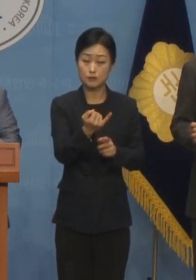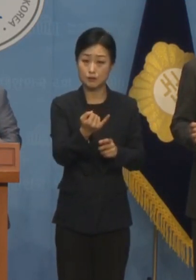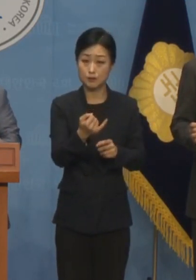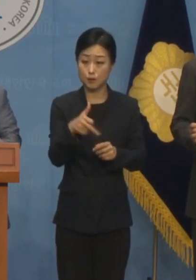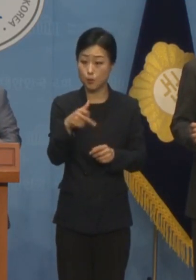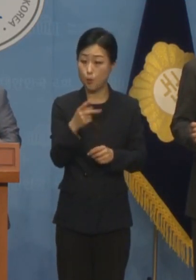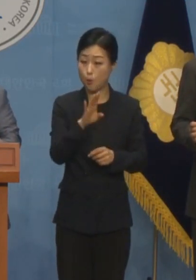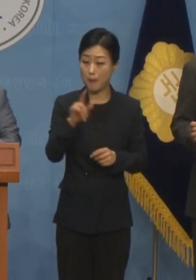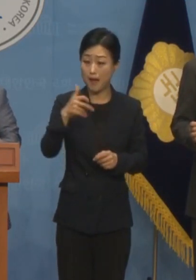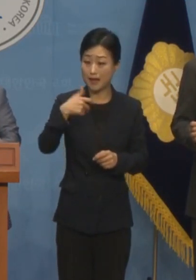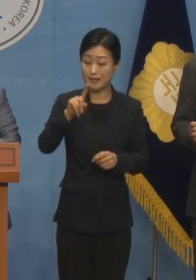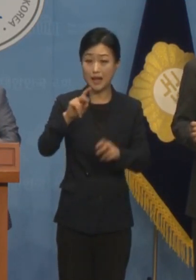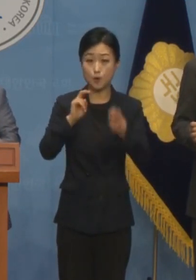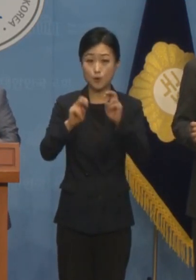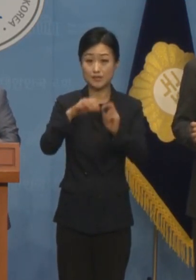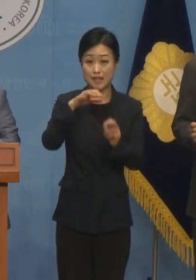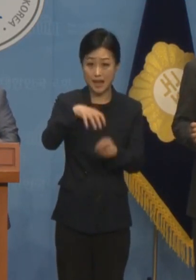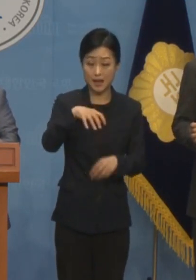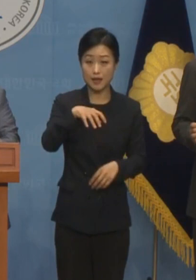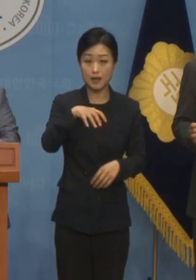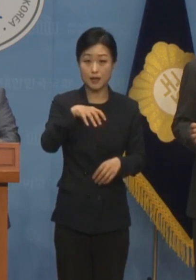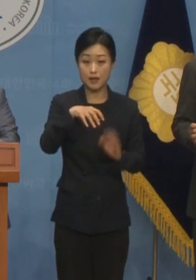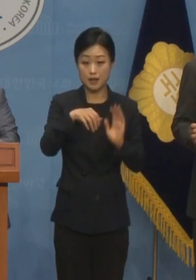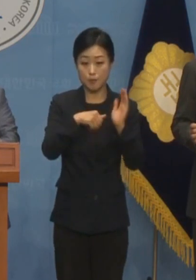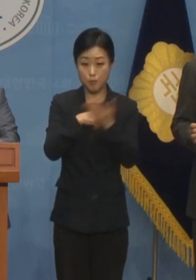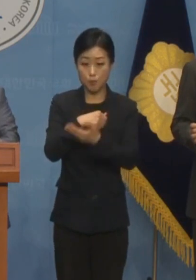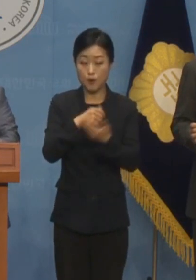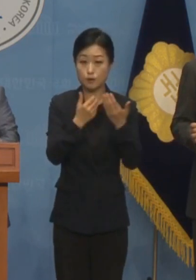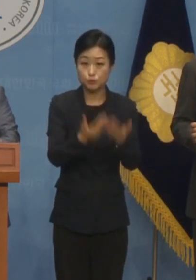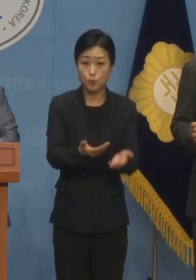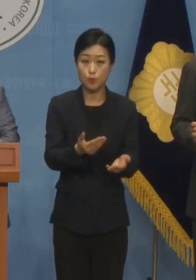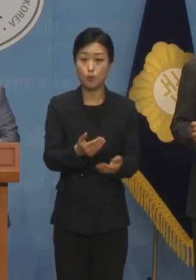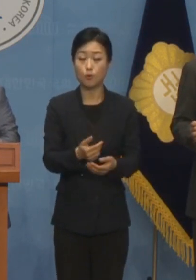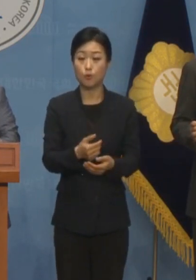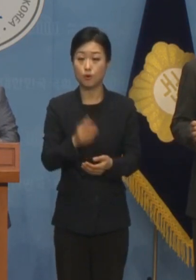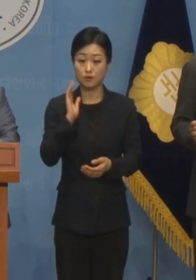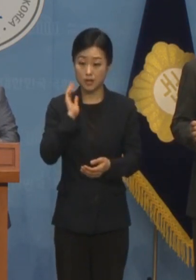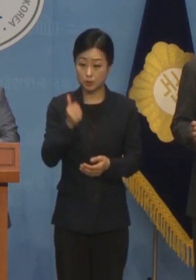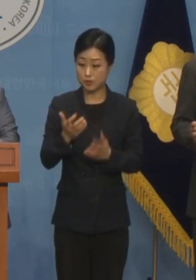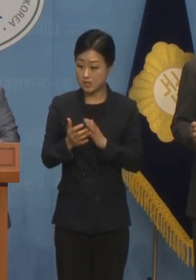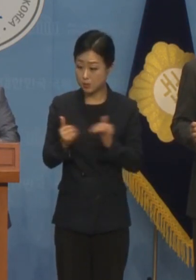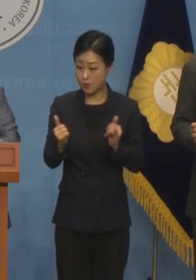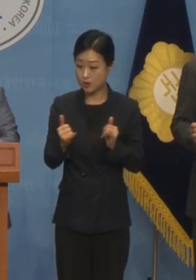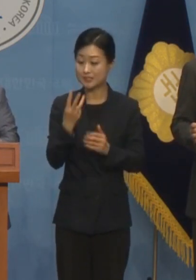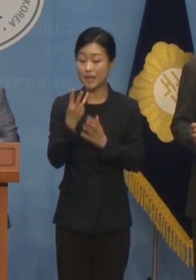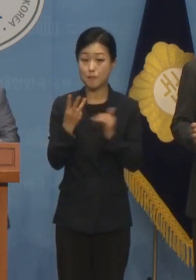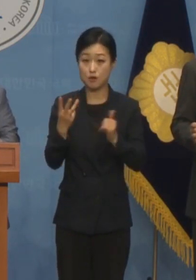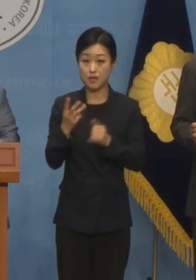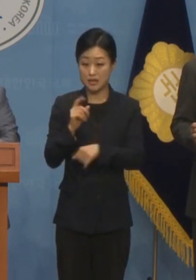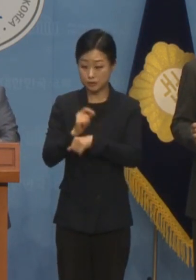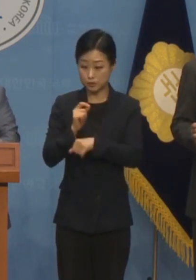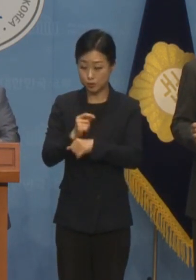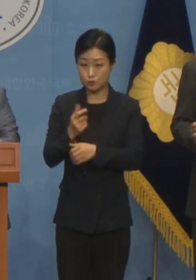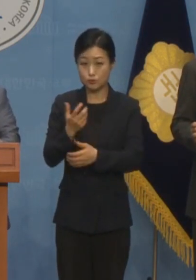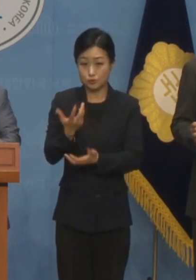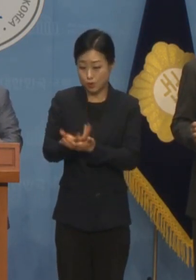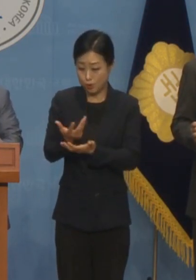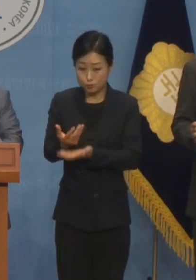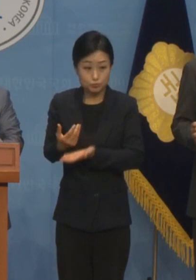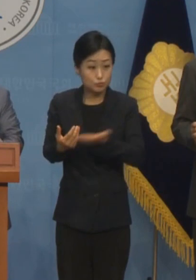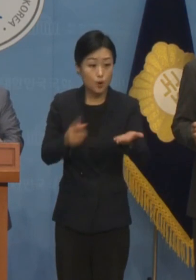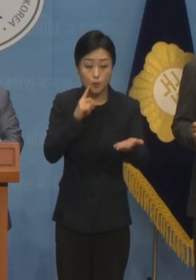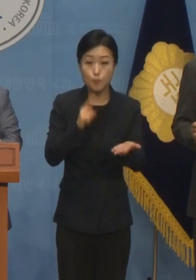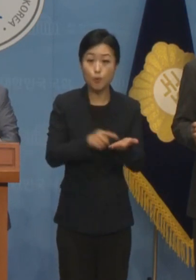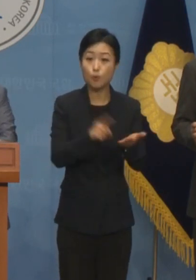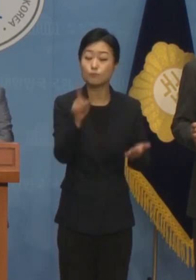코바나 컨텐츠 밀실로 부실 경우, 출장 경우라고 거기에서 대통령 직원들이 3명이나 가가지고 김건희한테 뭘